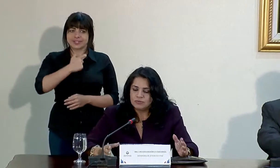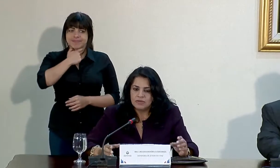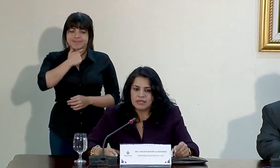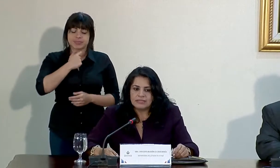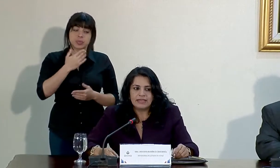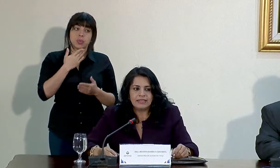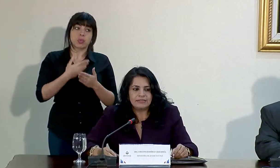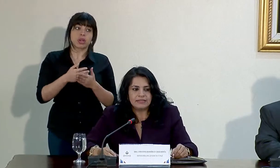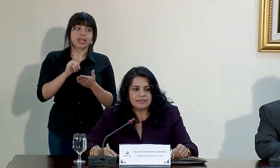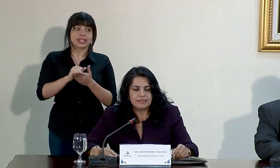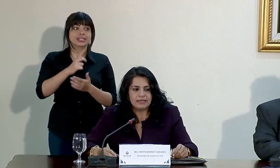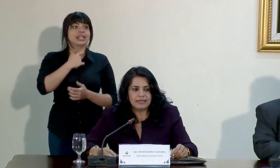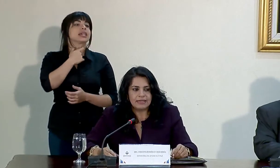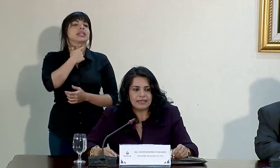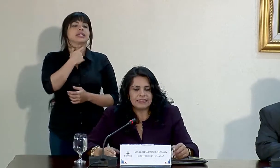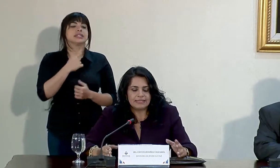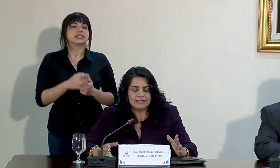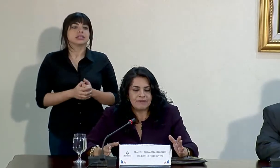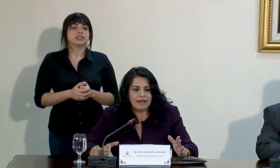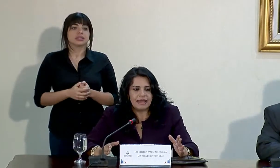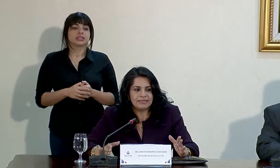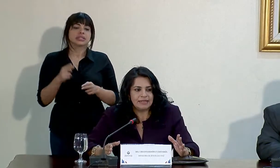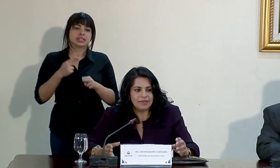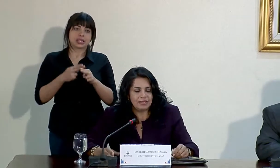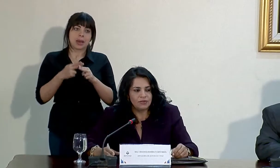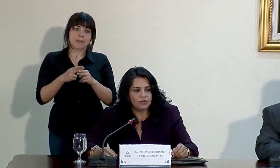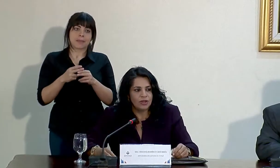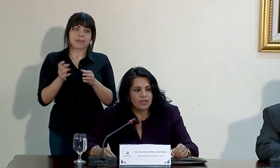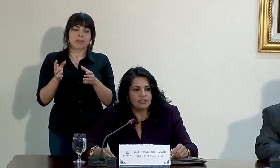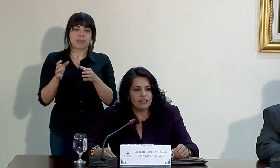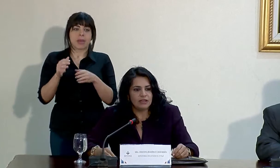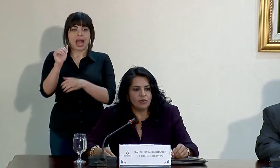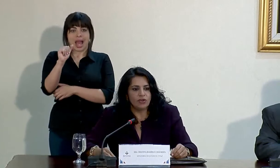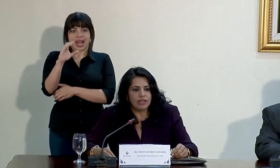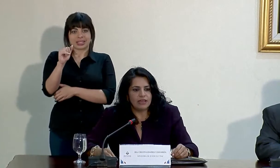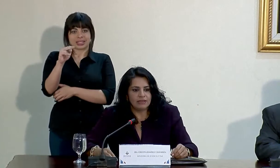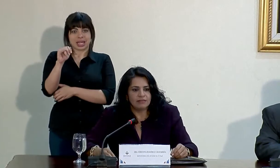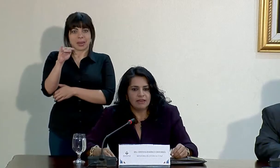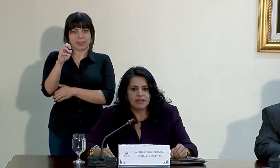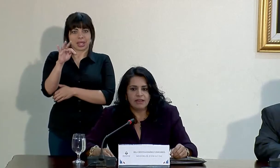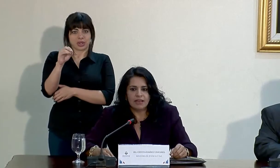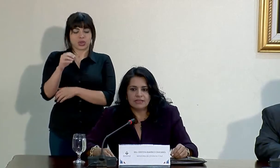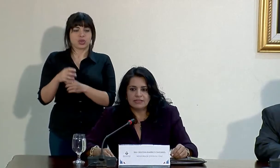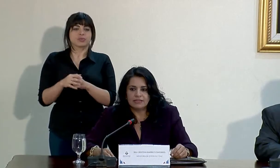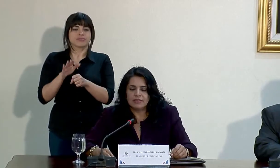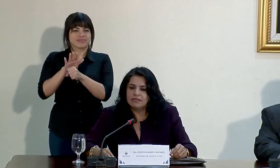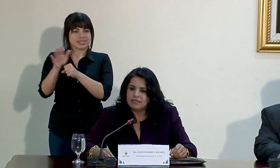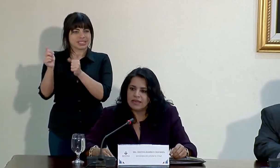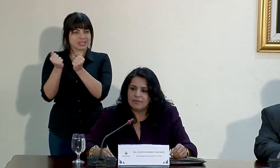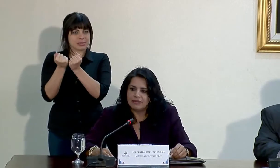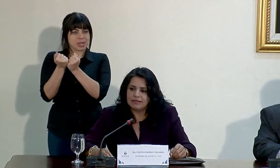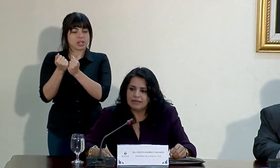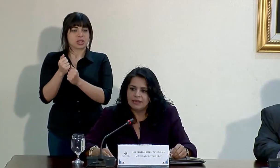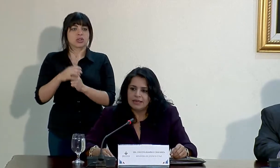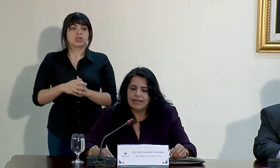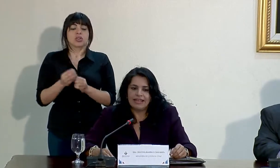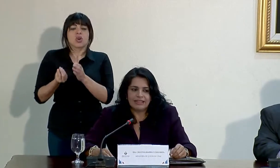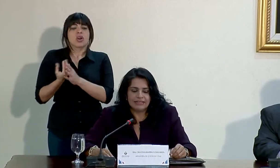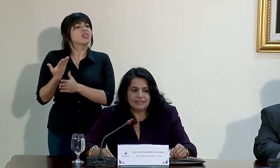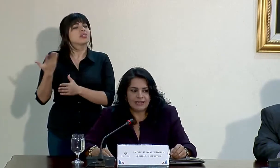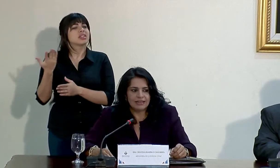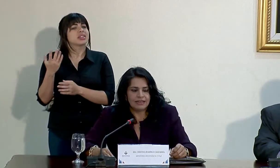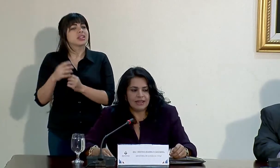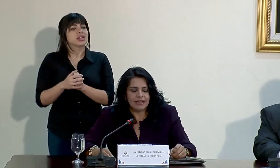Bueno, esa crisis que se llama hacinamiento tiene un origen y es desdichadamente